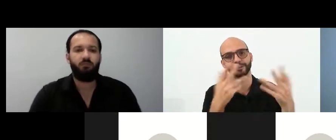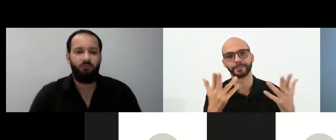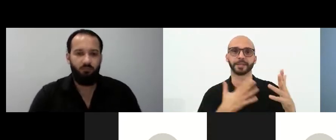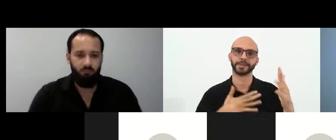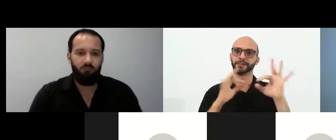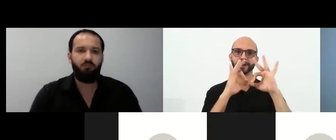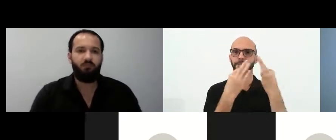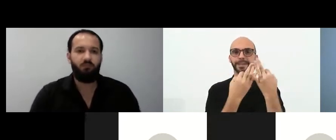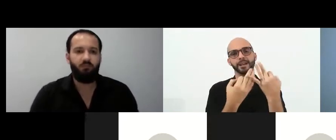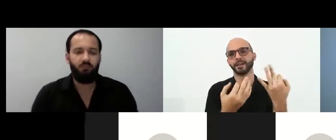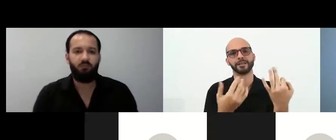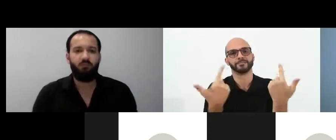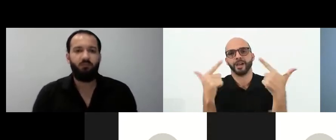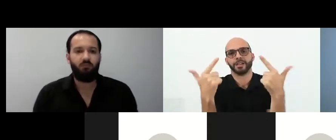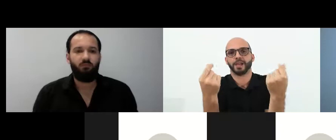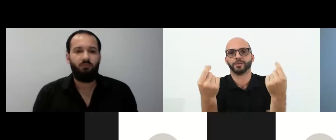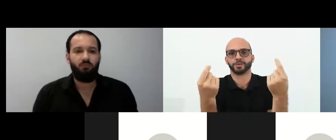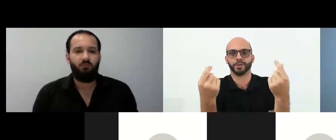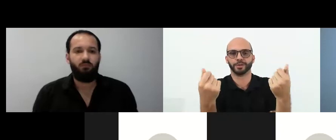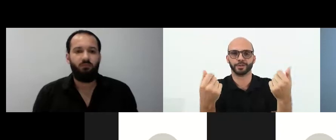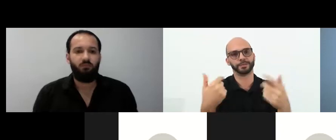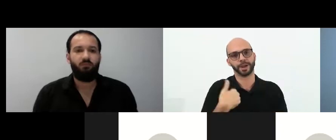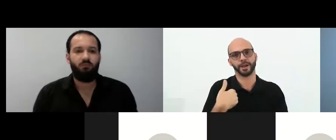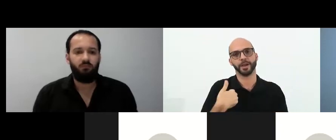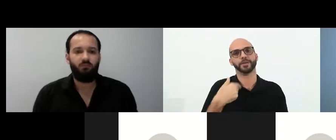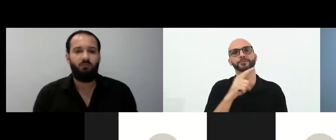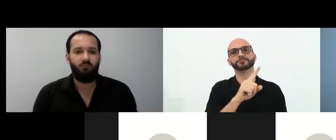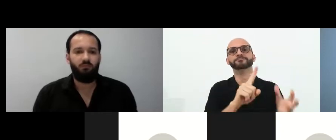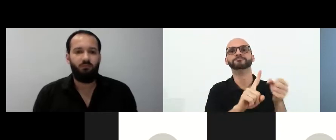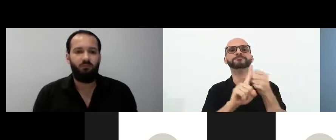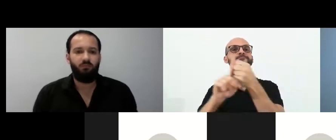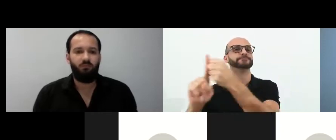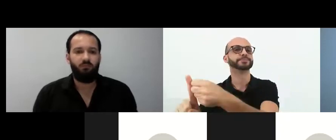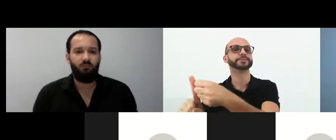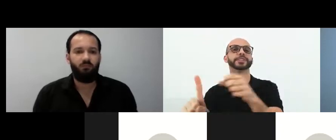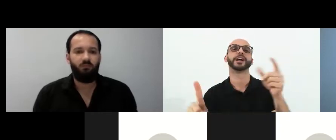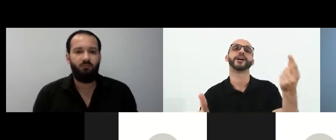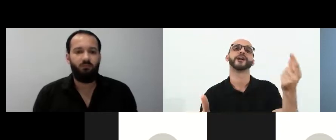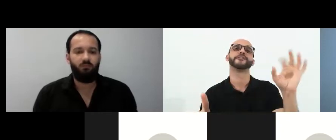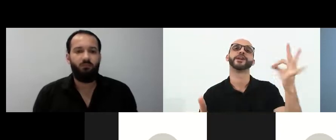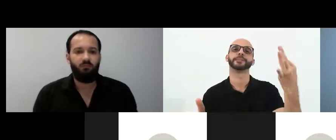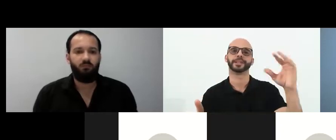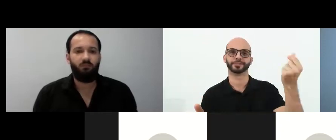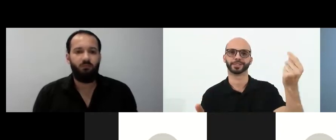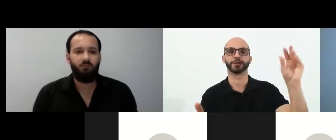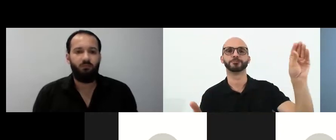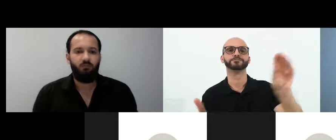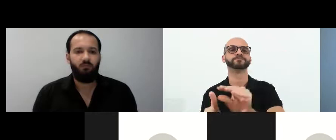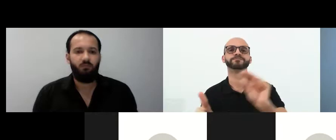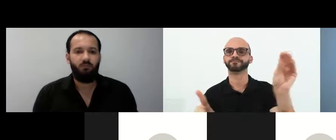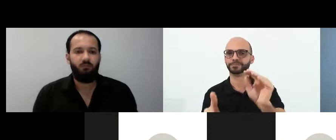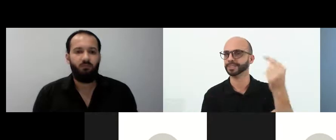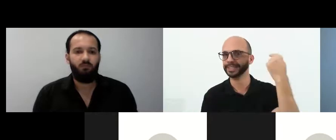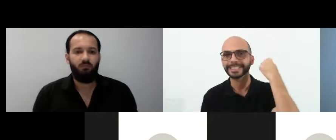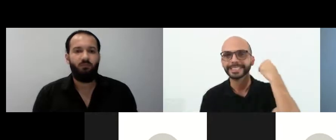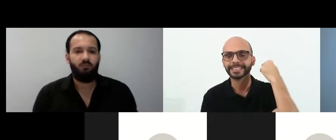pela minha questão financeira, não tive como, minha família não tinha condições de me custear e me manter